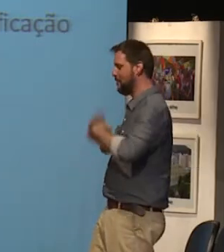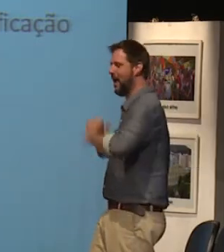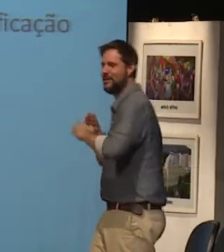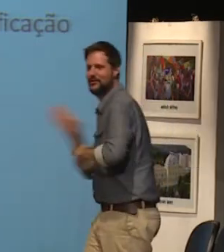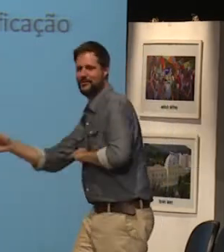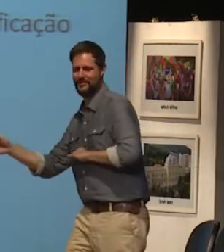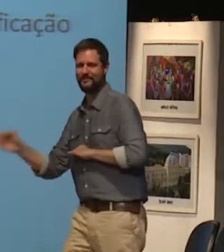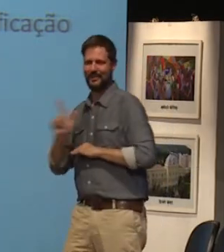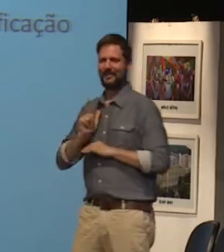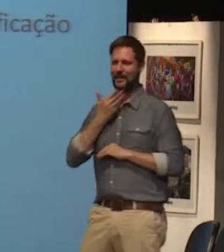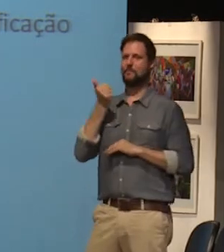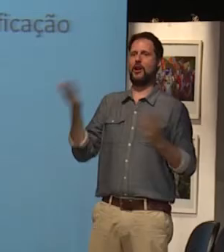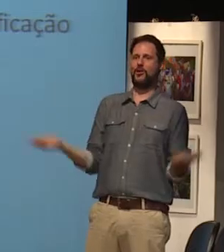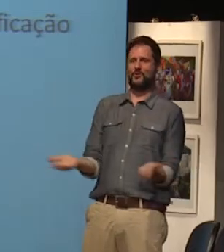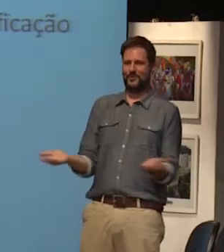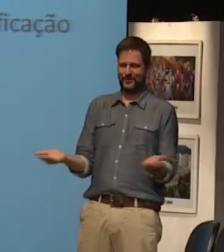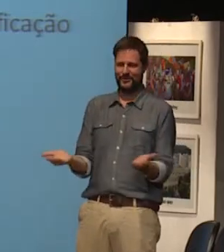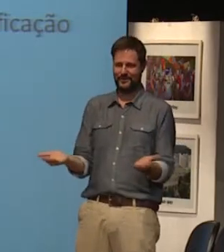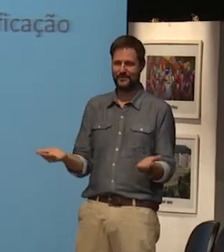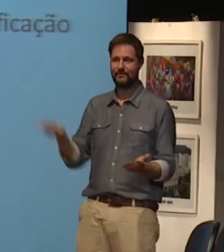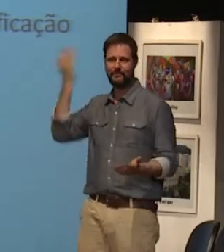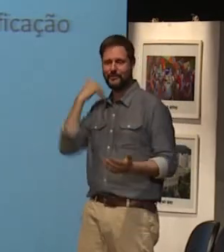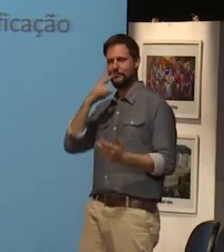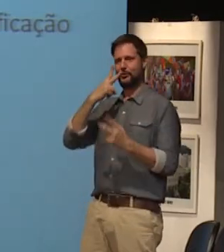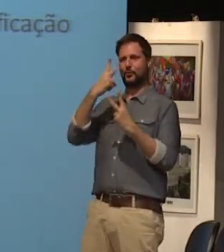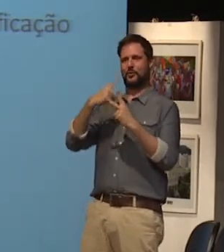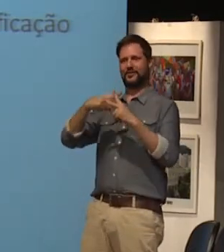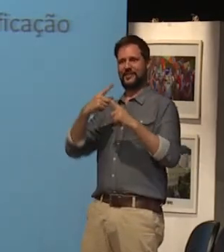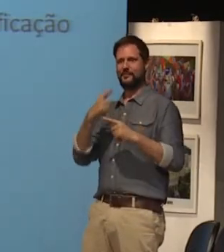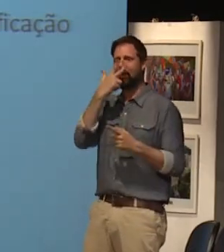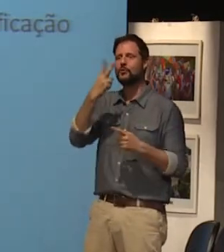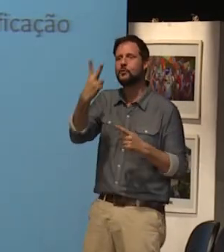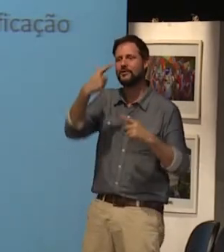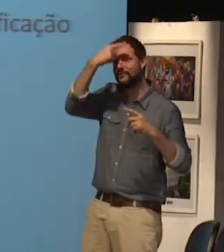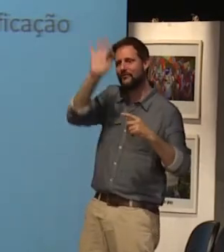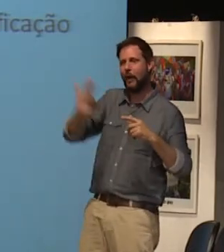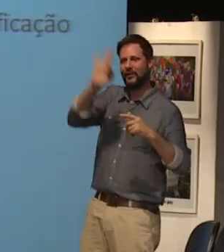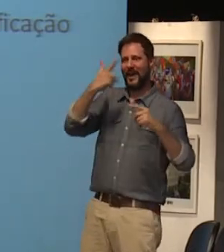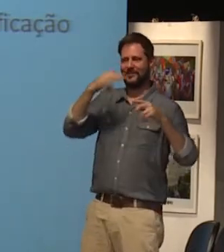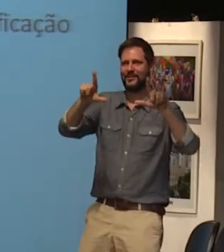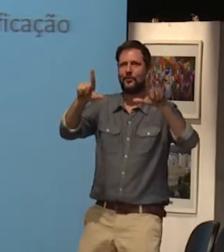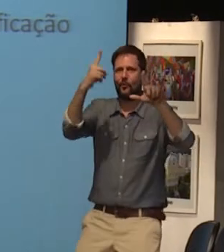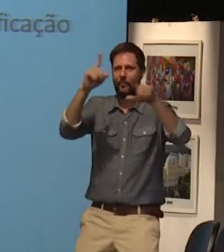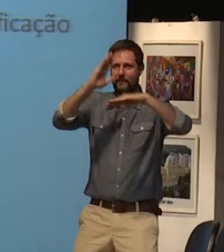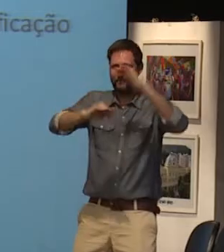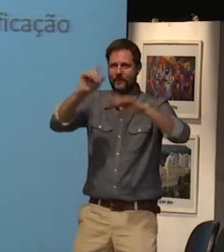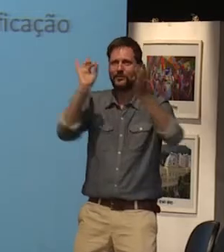faz direto, já vai para a prática, direto para o surdo. Então, é muito melhor. Mas, antes da minha formação na faculdade, eu